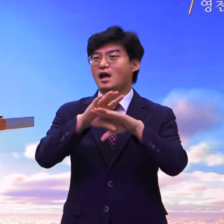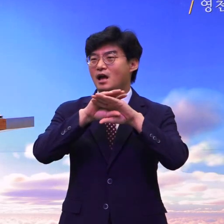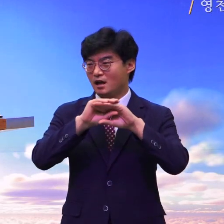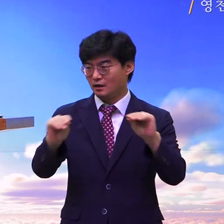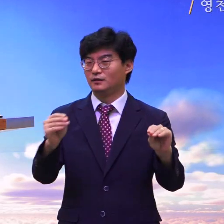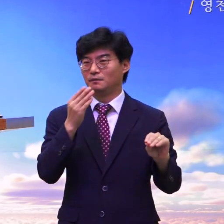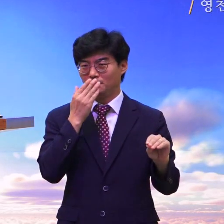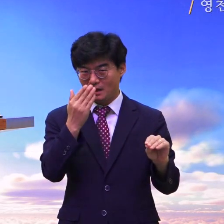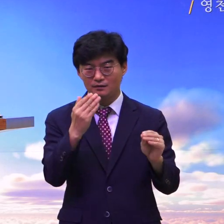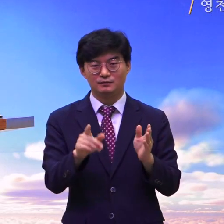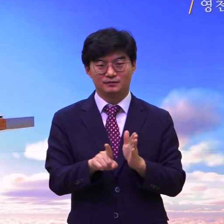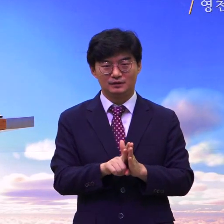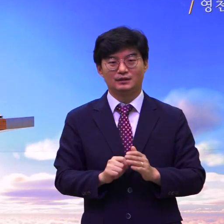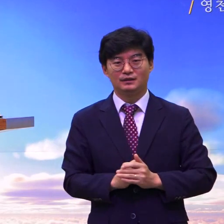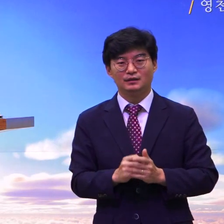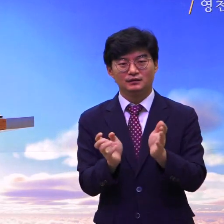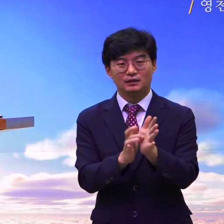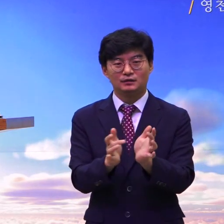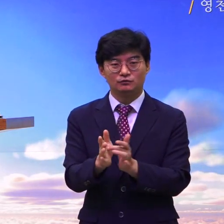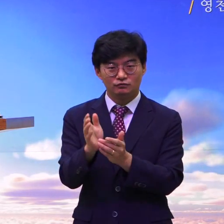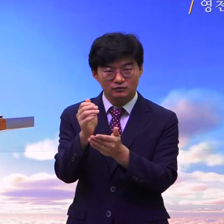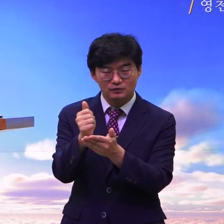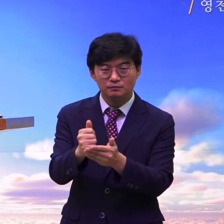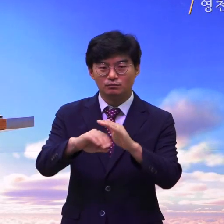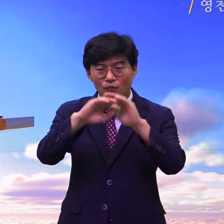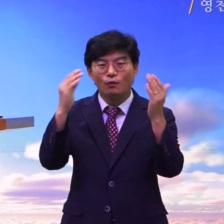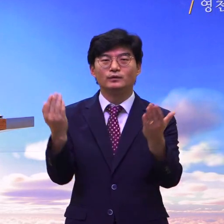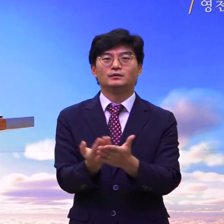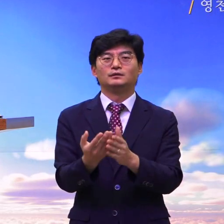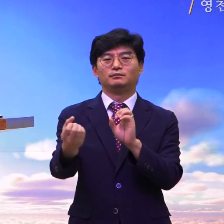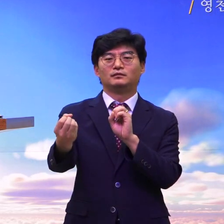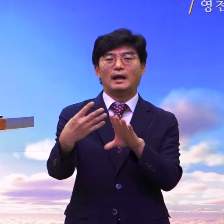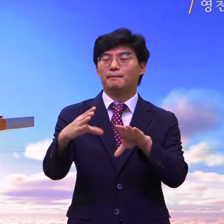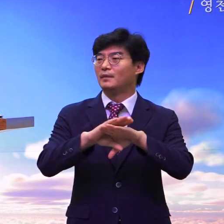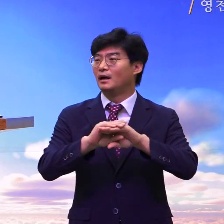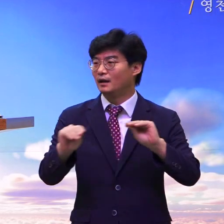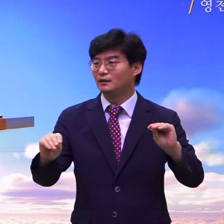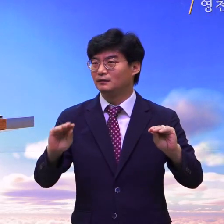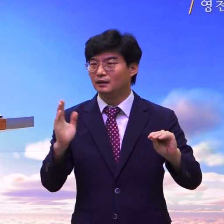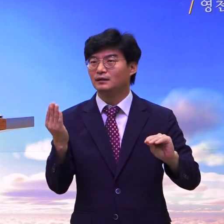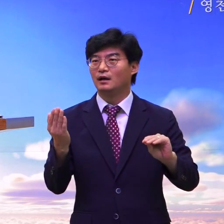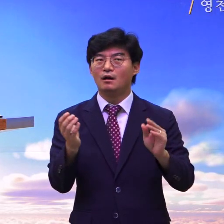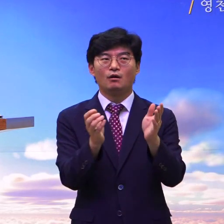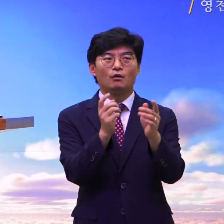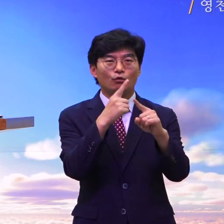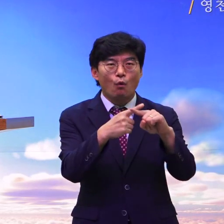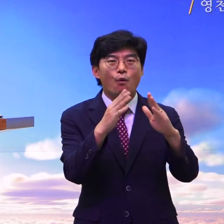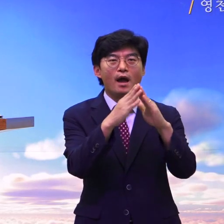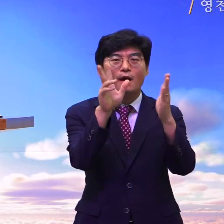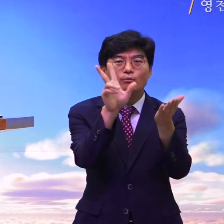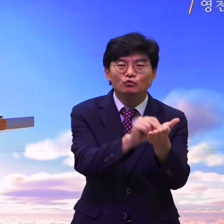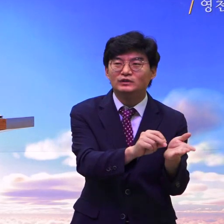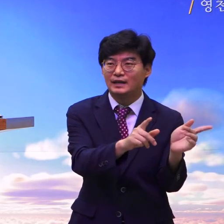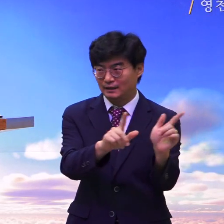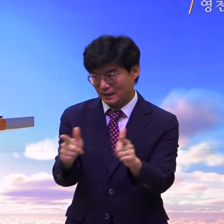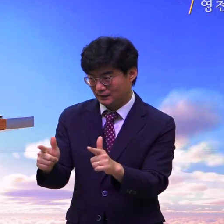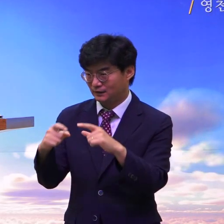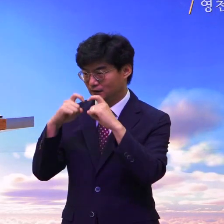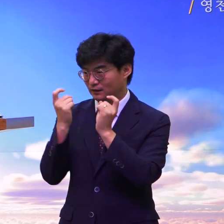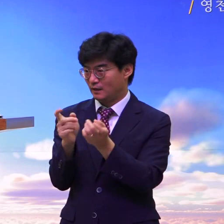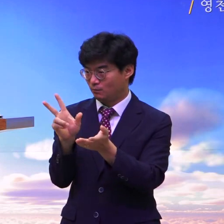문제의 해답인 줄 믿습니다. 우리의 모든 인생의 고민들, 또 교회의 여러 가지 문제들, 그것들의